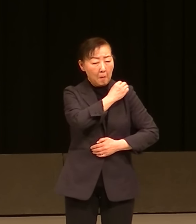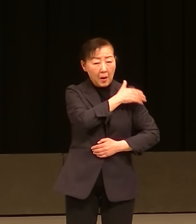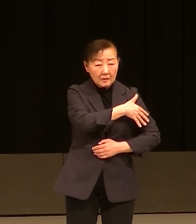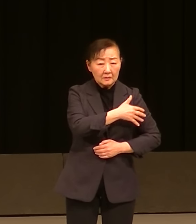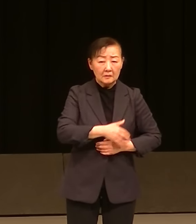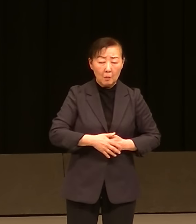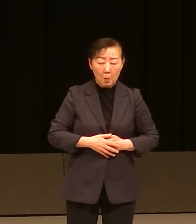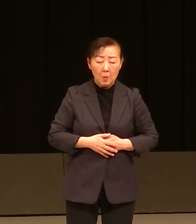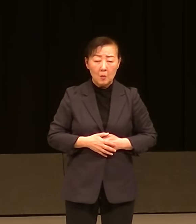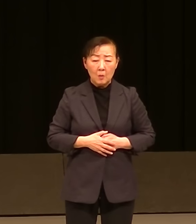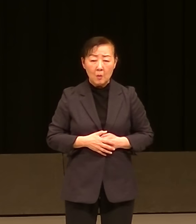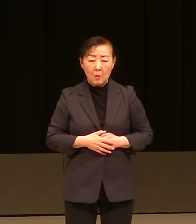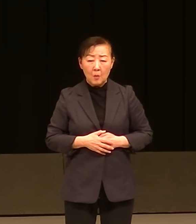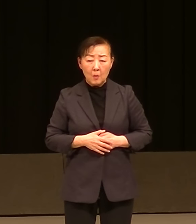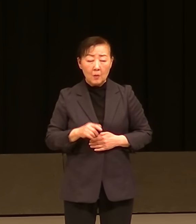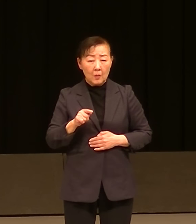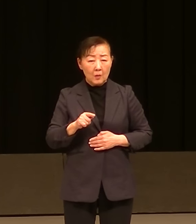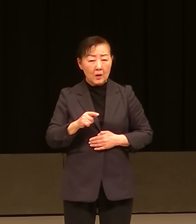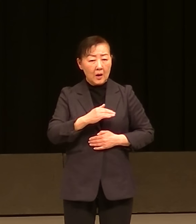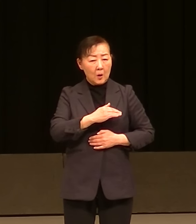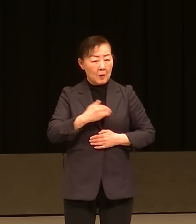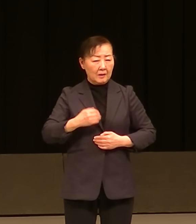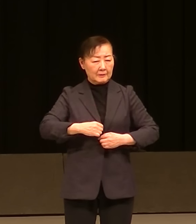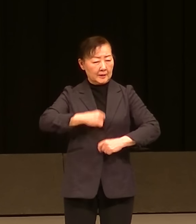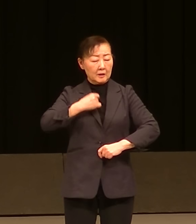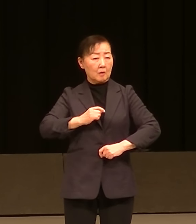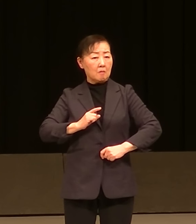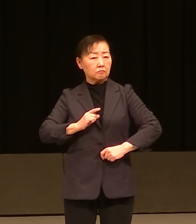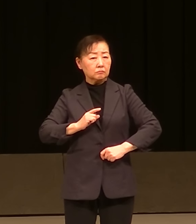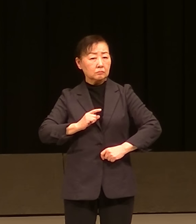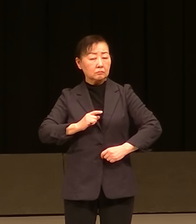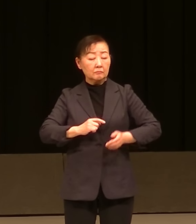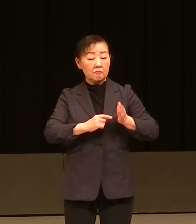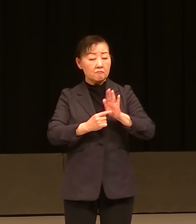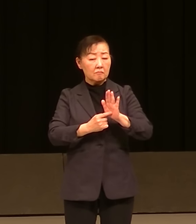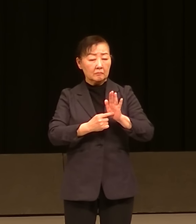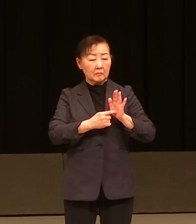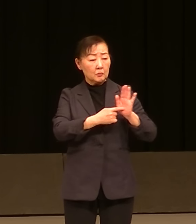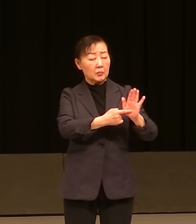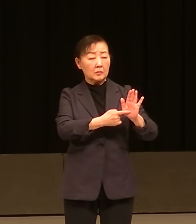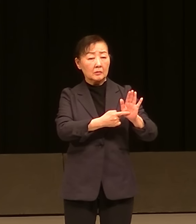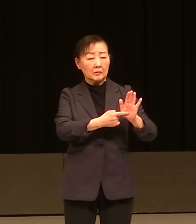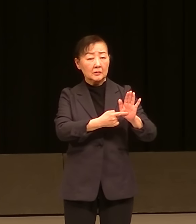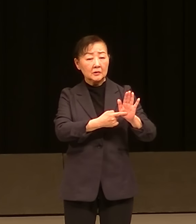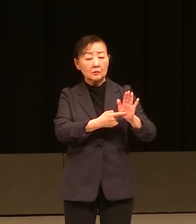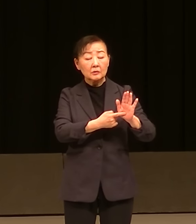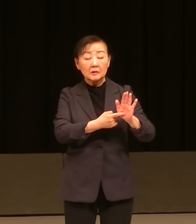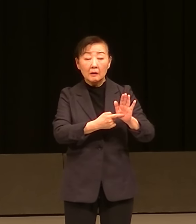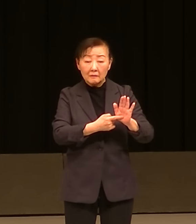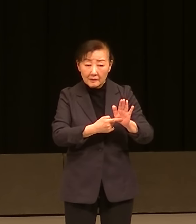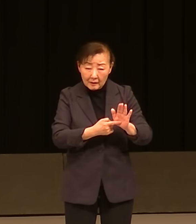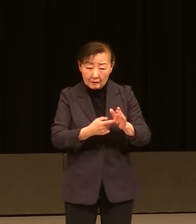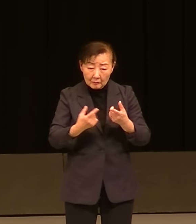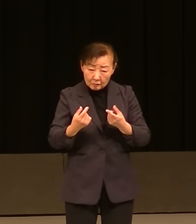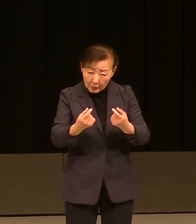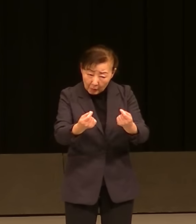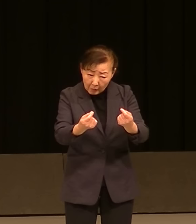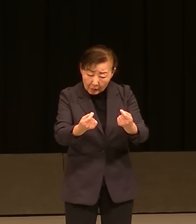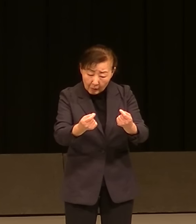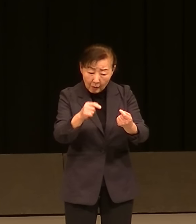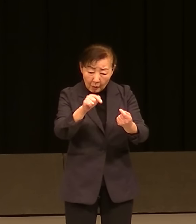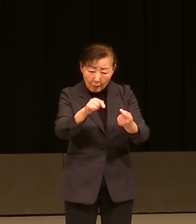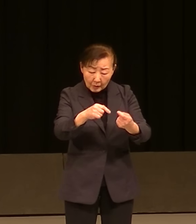まさにこれが我が正義だというふうにお互いが主張し合っている限り、そこ